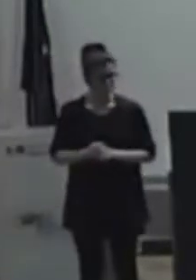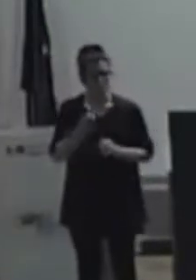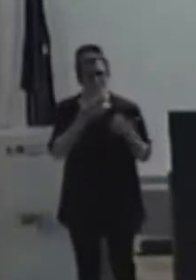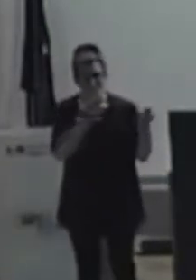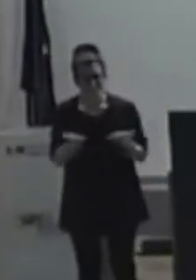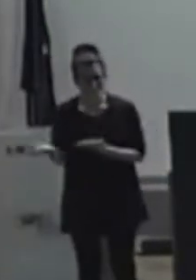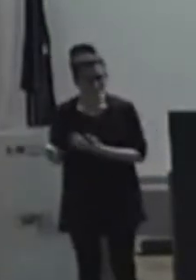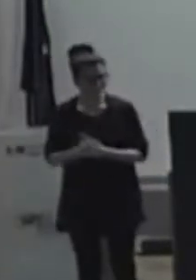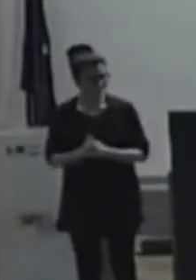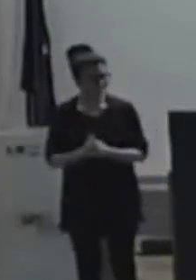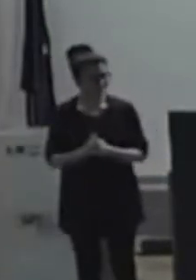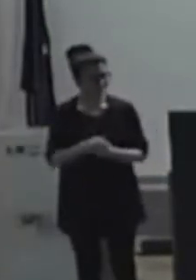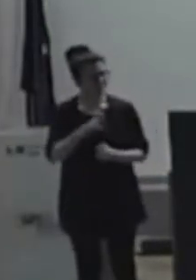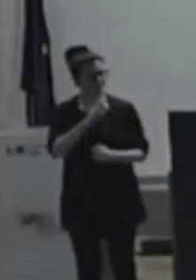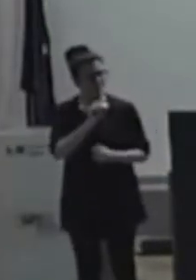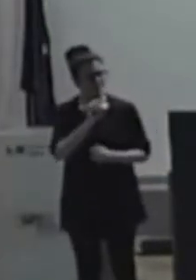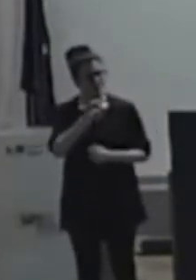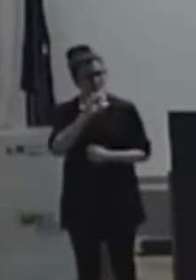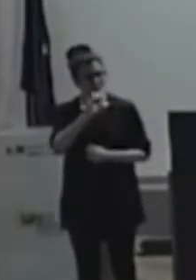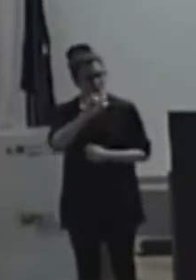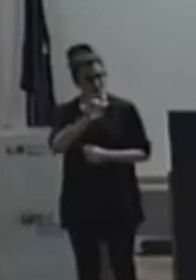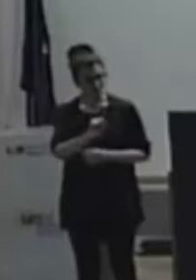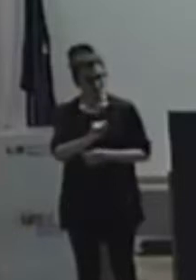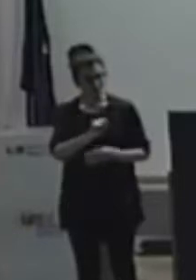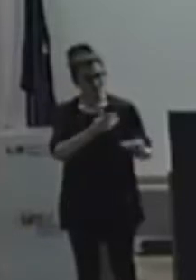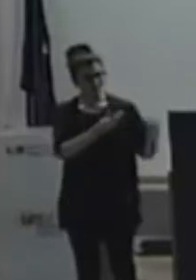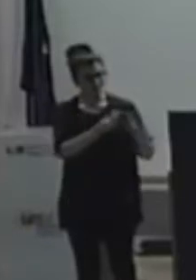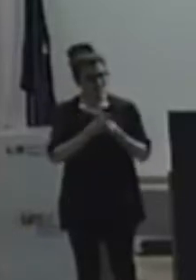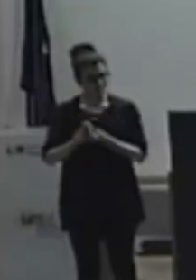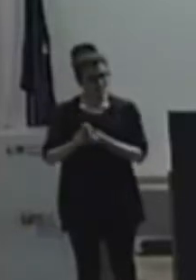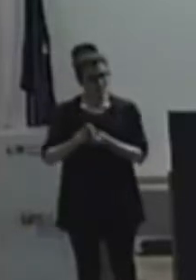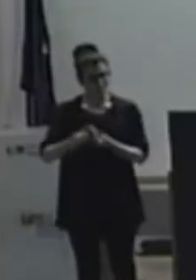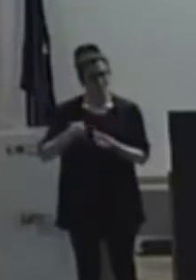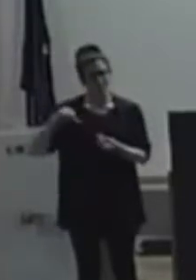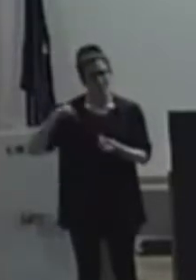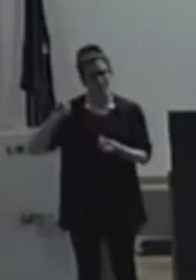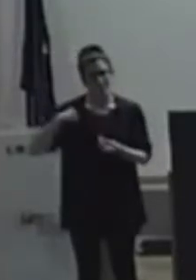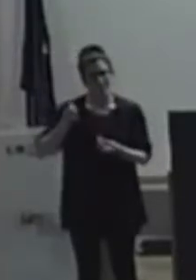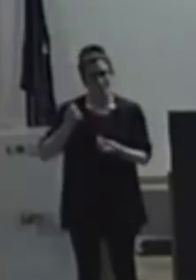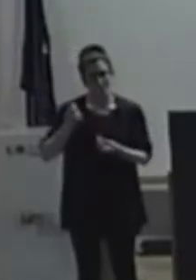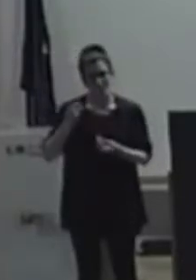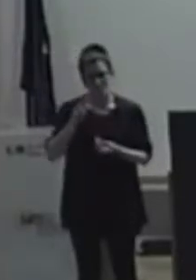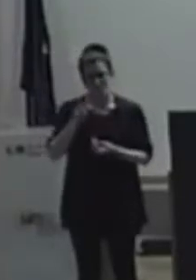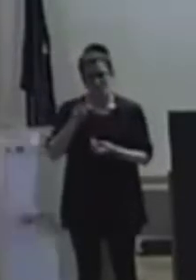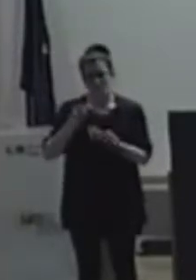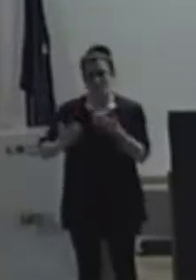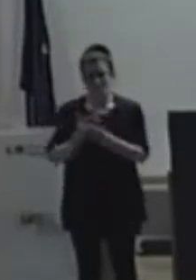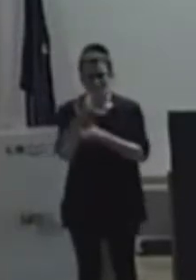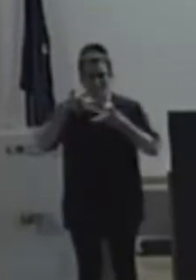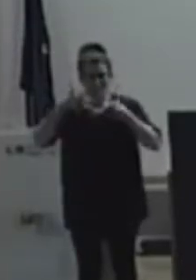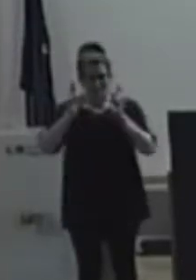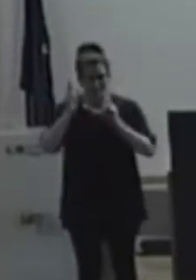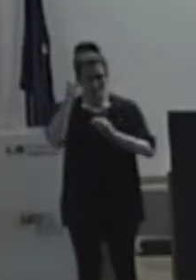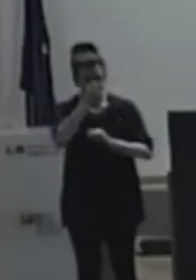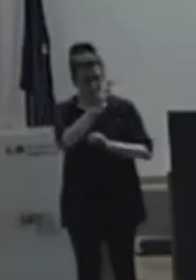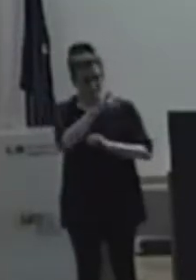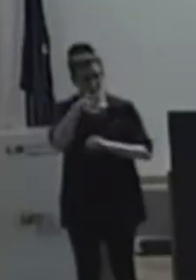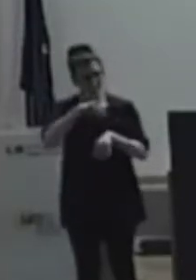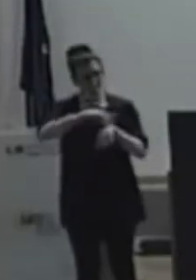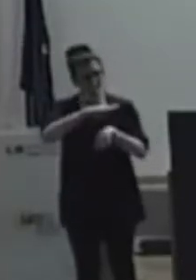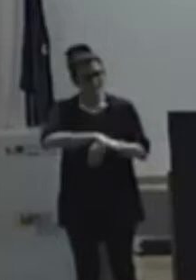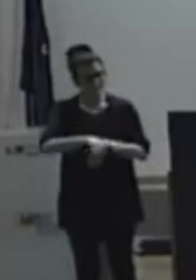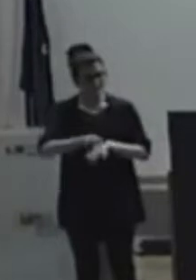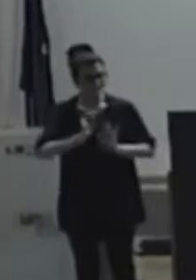Bienvenidos. Patricia nos acompaña desde la Clínica Día Libre de Madrid, es pediatra, especialista en